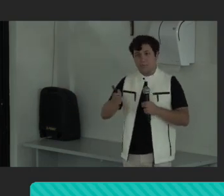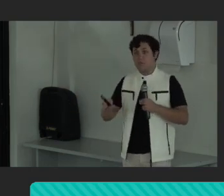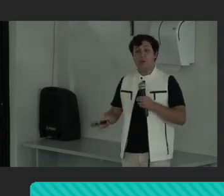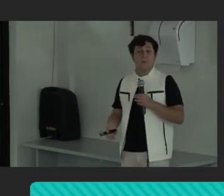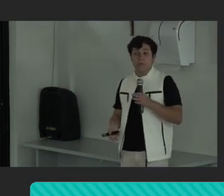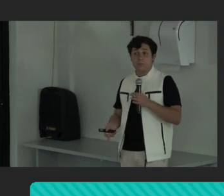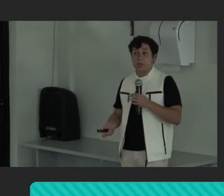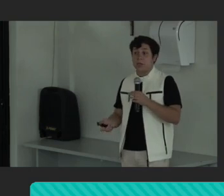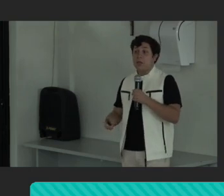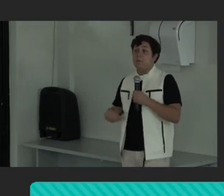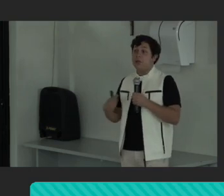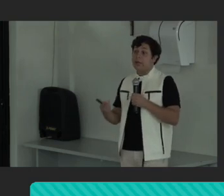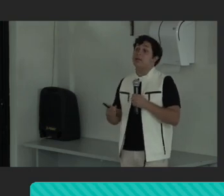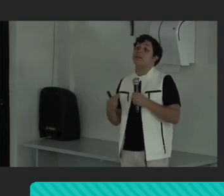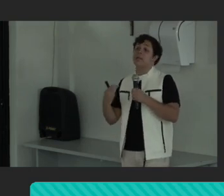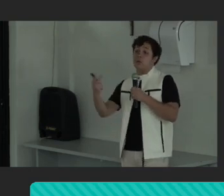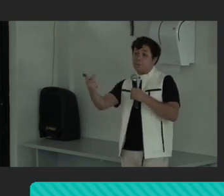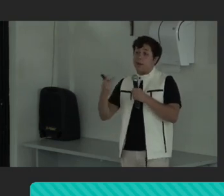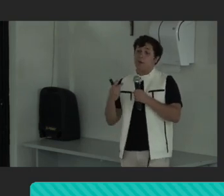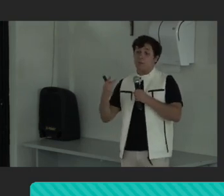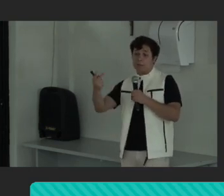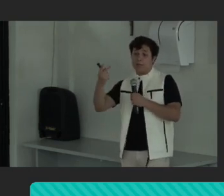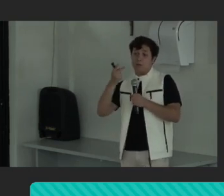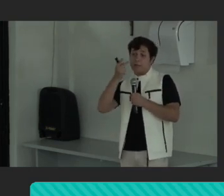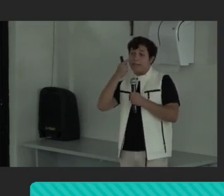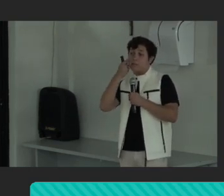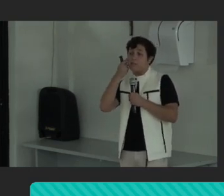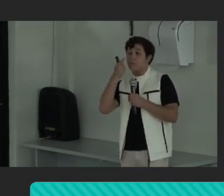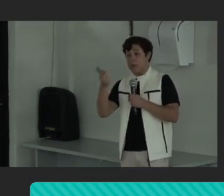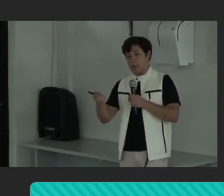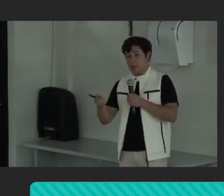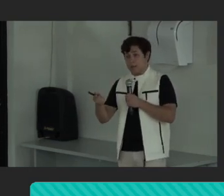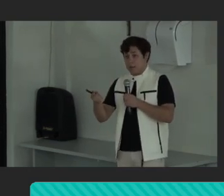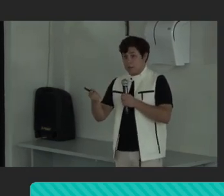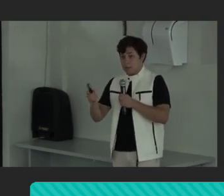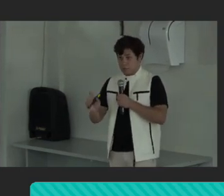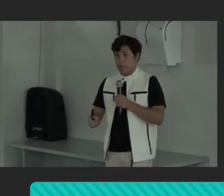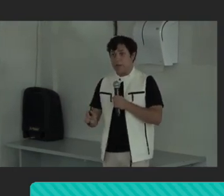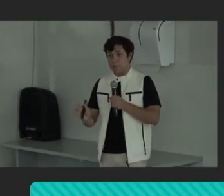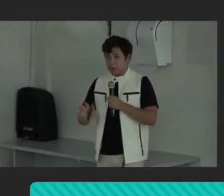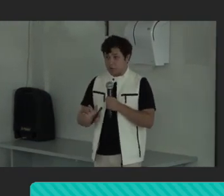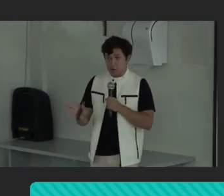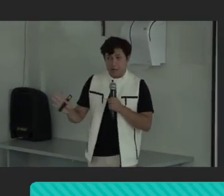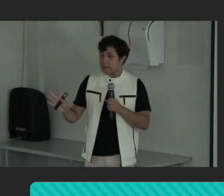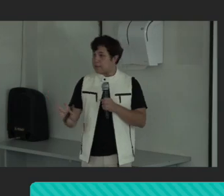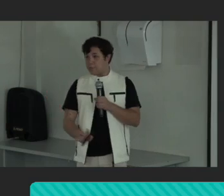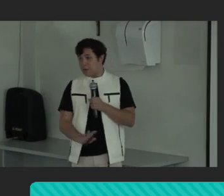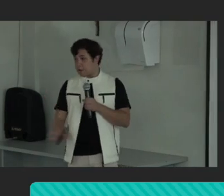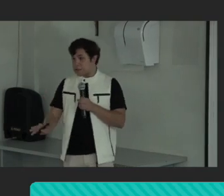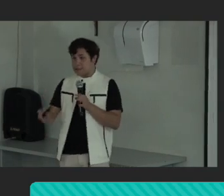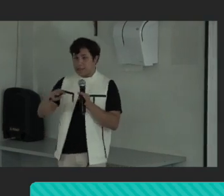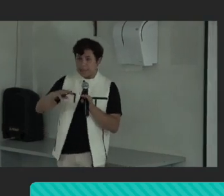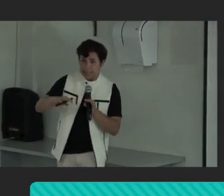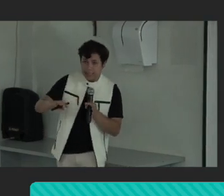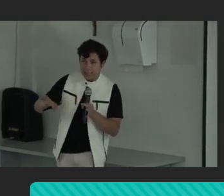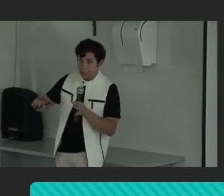lo vamos a poner porque interrumpe la comunicación que es visual. ¿Ok? Por eso ese tipo de cosas las retiramos.